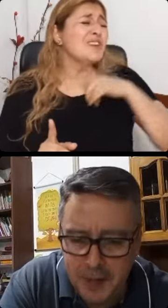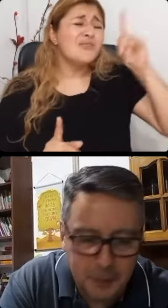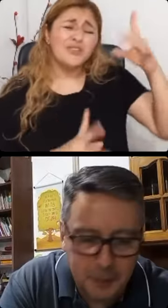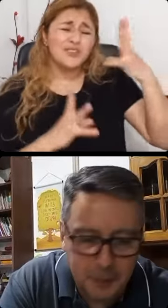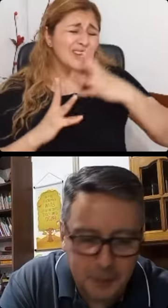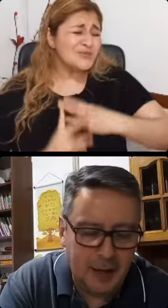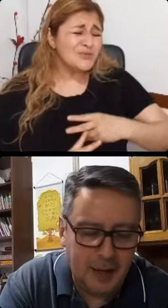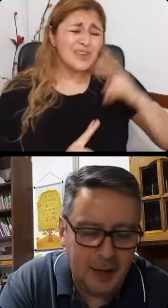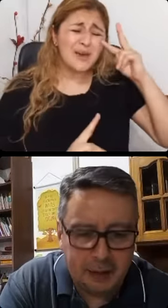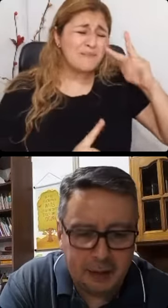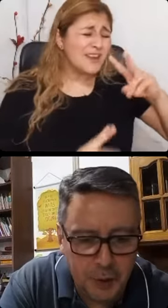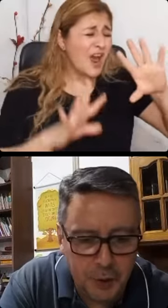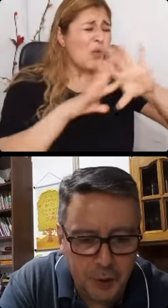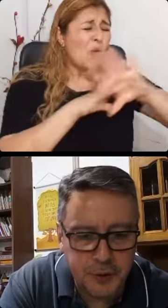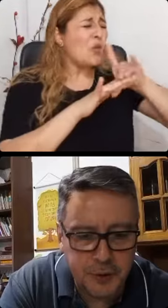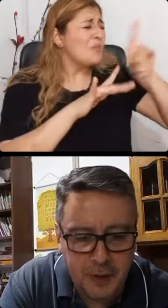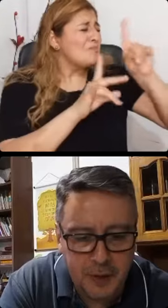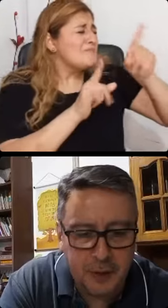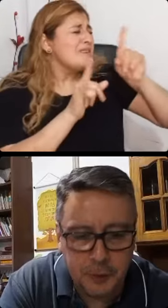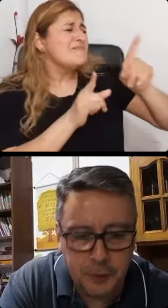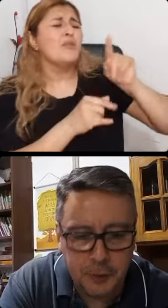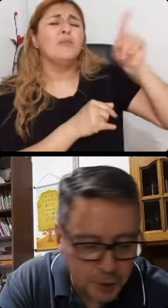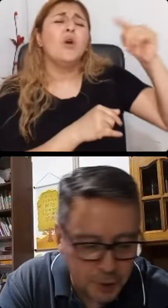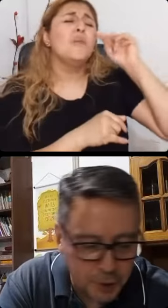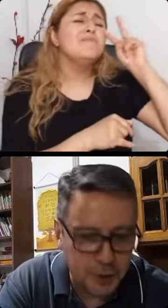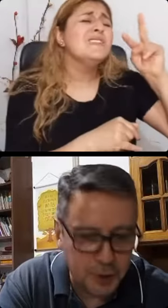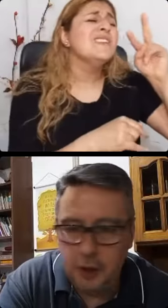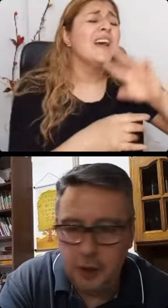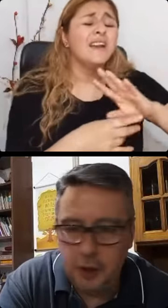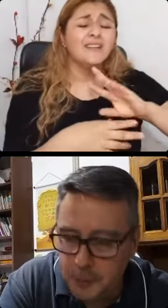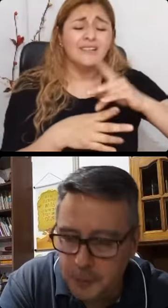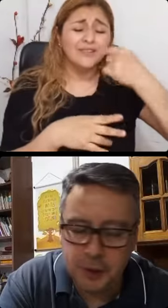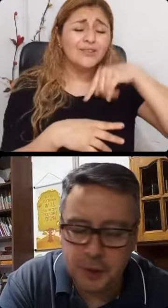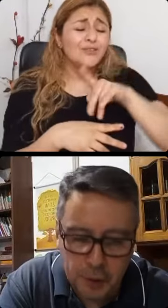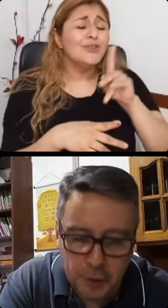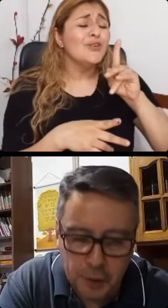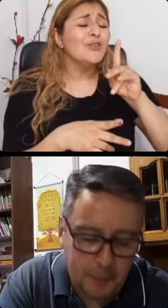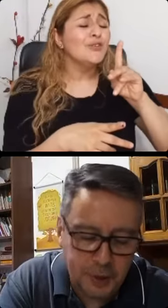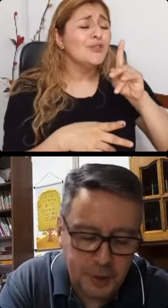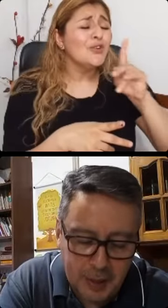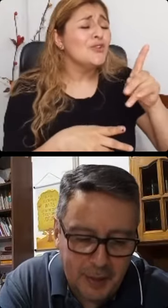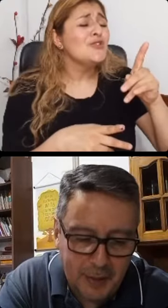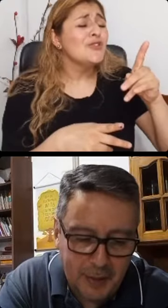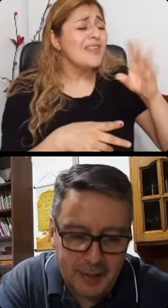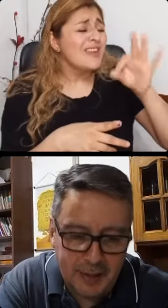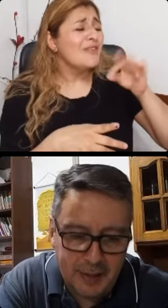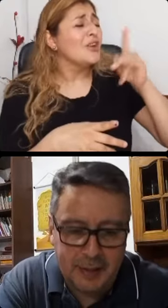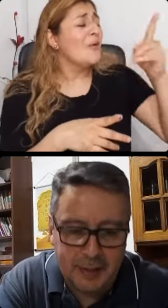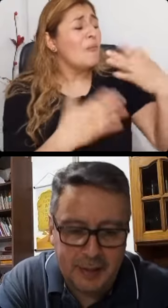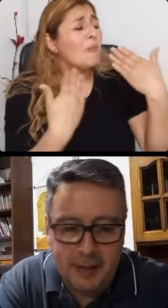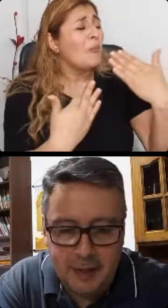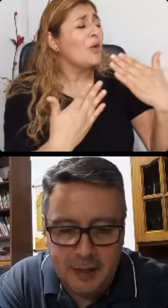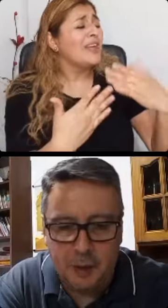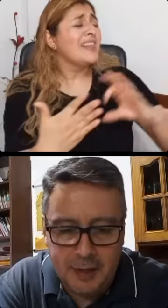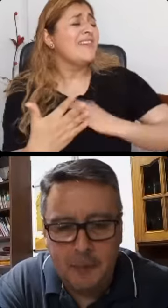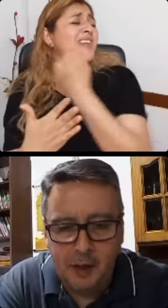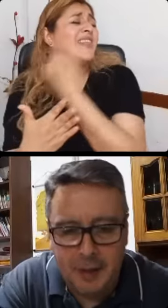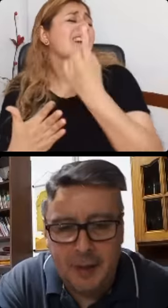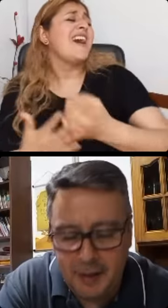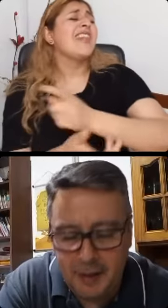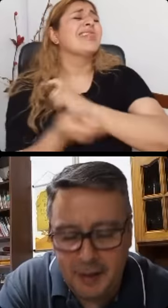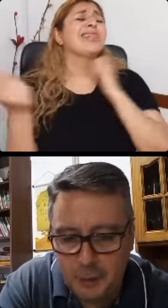cambia nuestra mirada para que podamos ver con tus ojos lo que vos sos capaz de hacer en nuestras vidas Señor